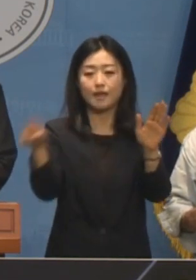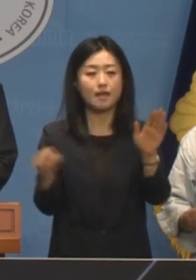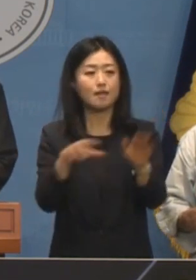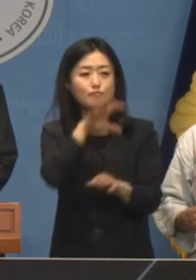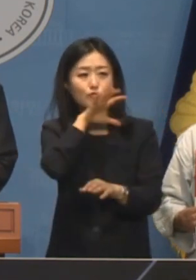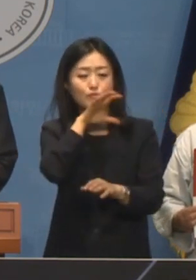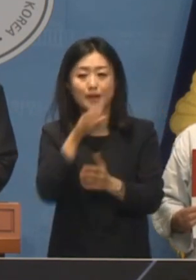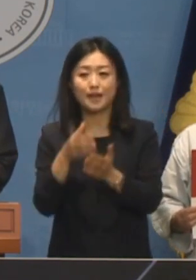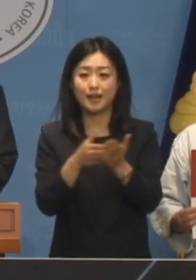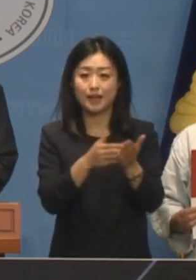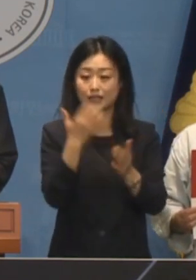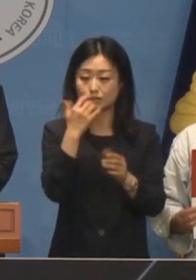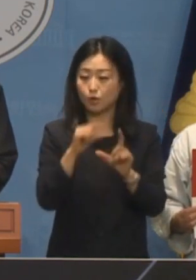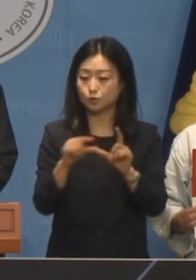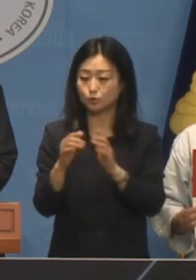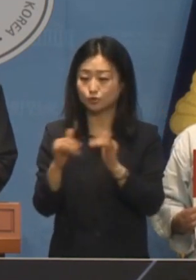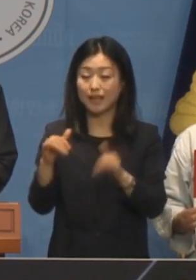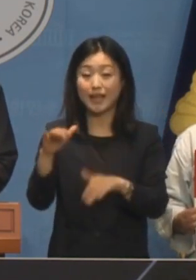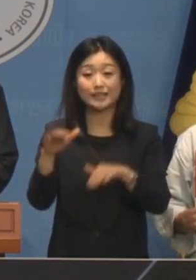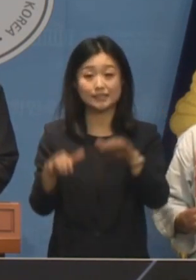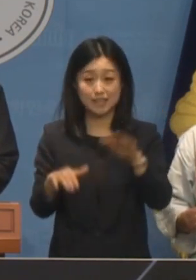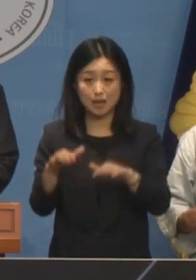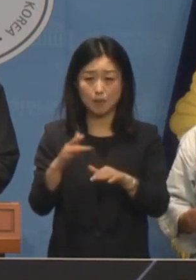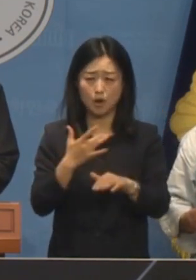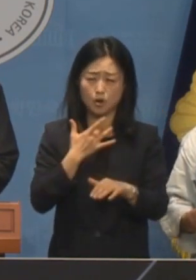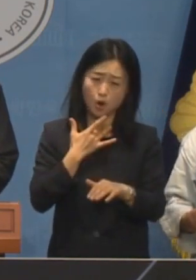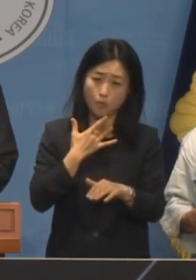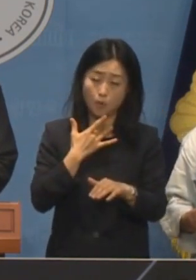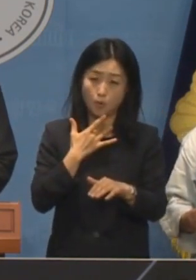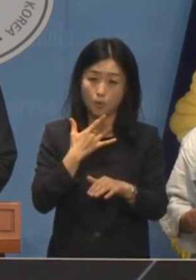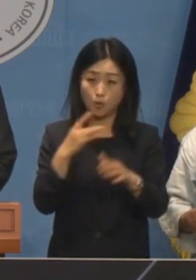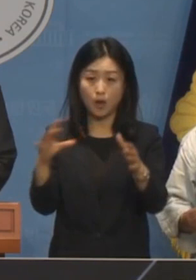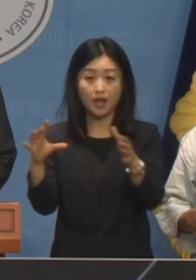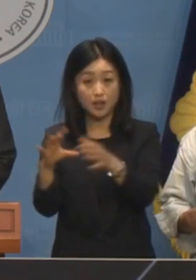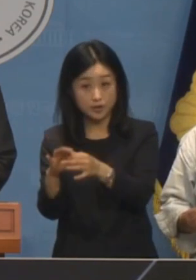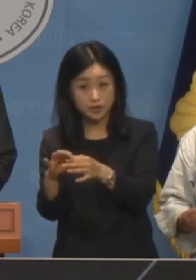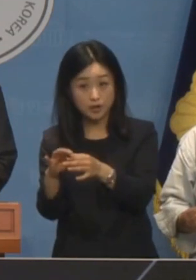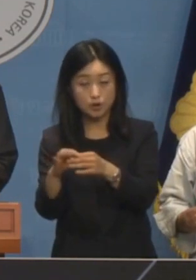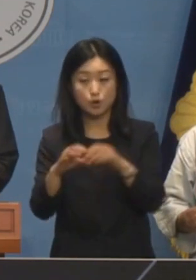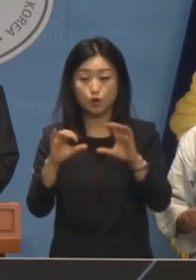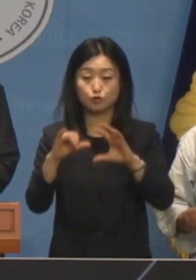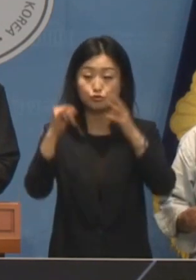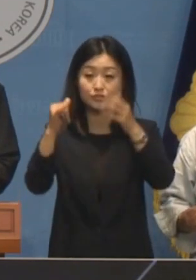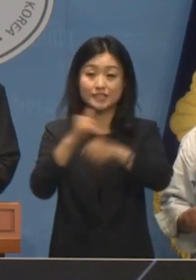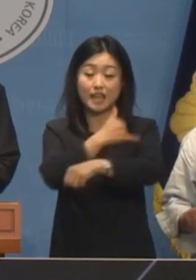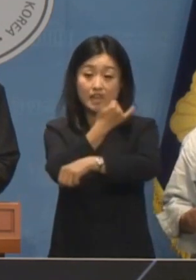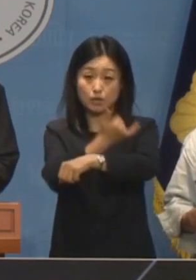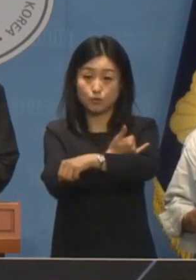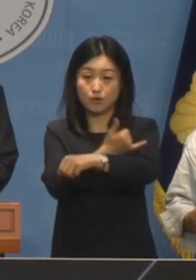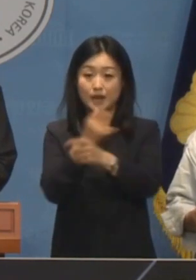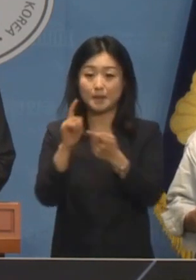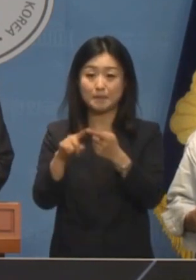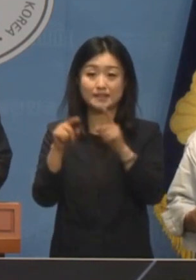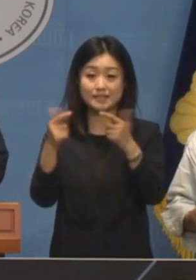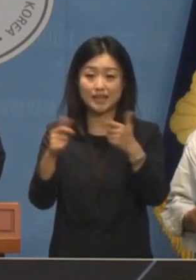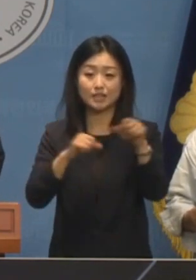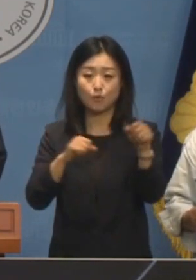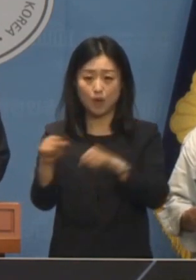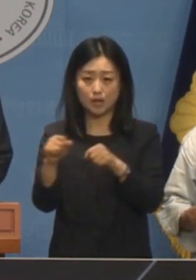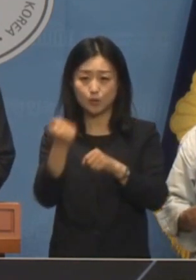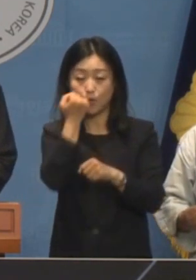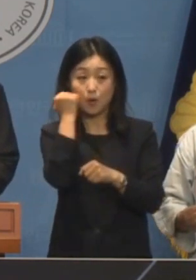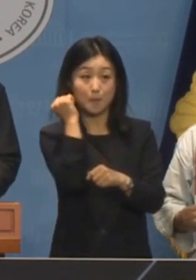이를 성수자에 대한 차별과 혐오로 결부시켜 국제인권규범에 반하는